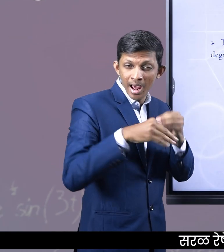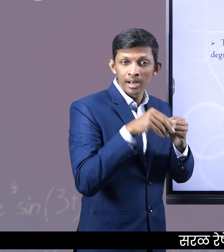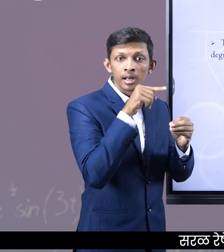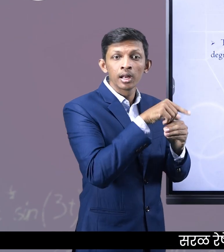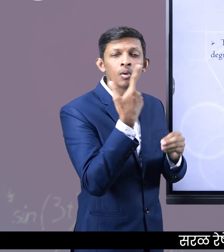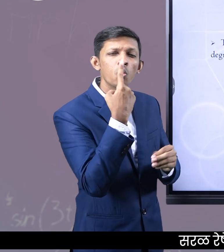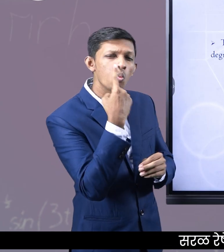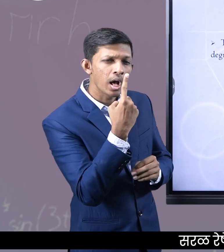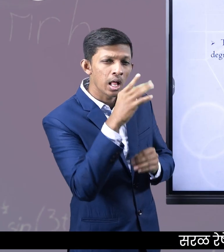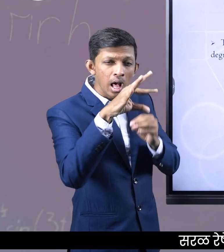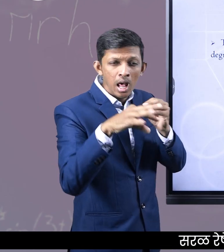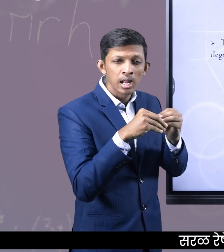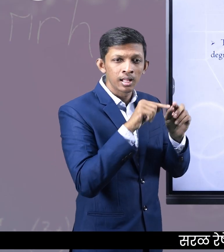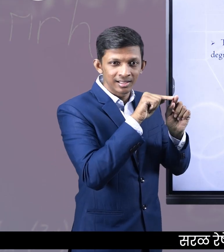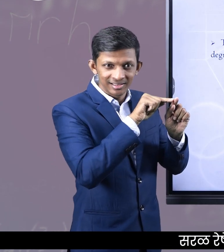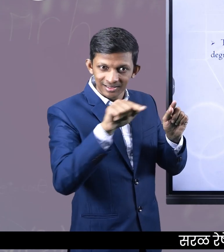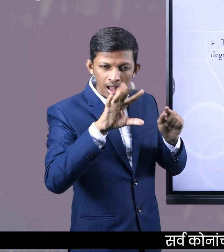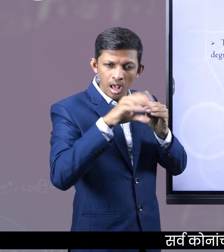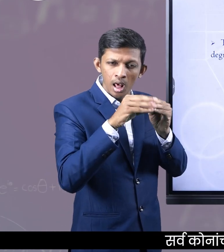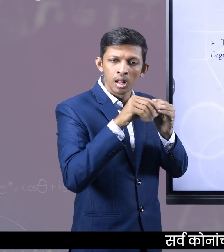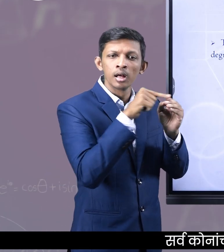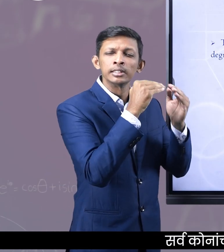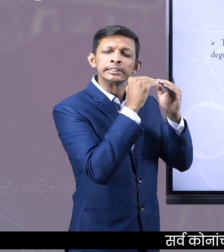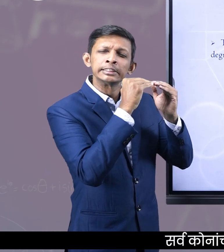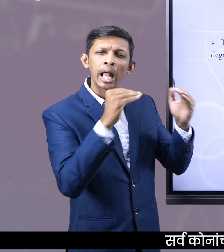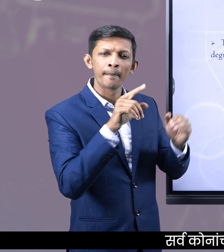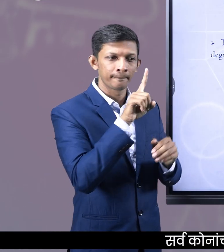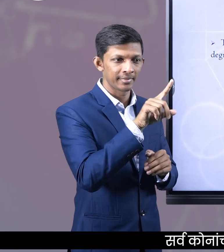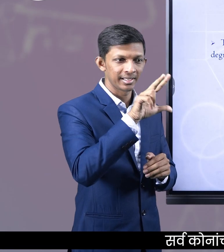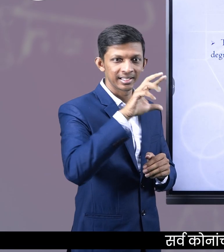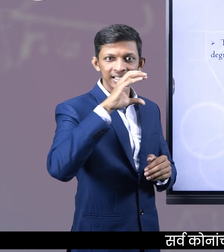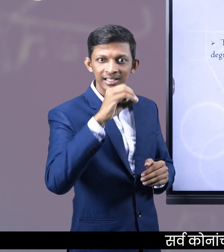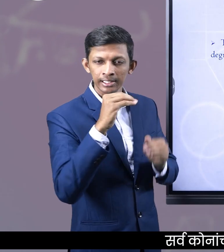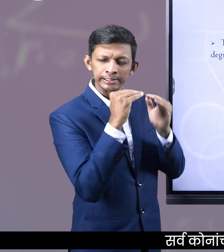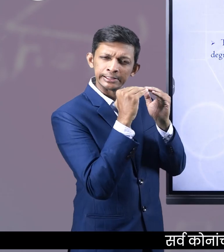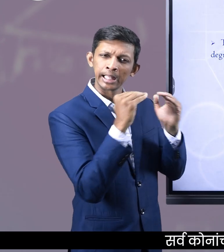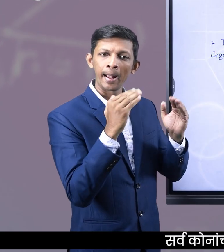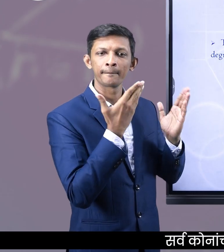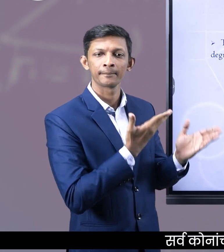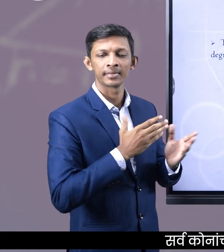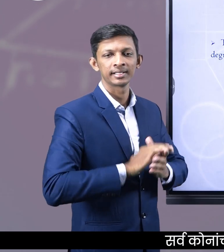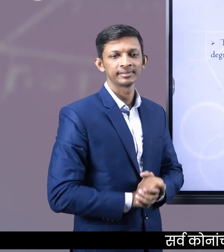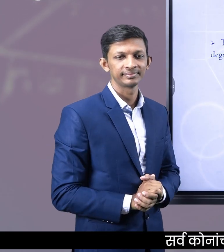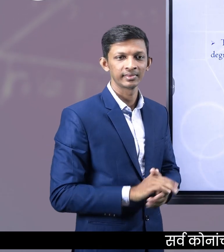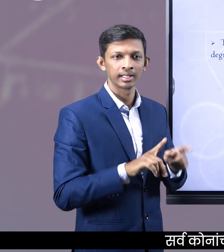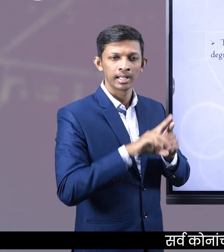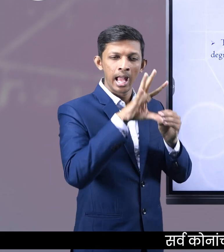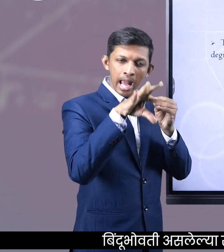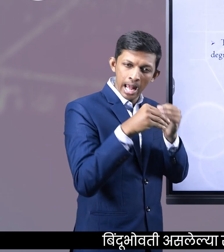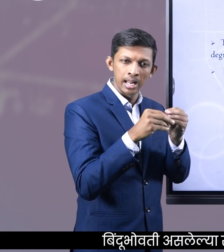सरळ रेषेच्या एका बाजूला असलेल्या सर्व कोनांची बेरीज नेहमी 180 अंश असते.